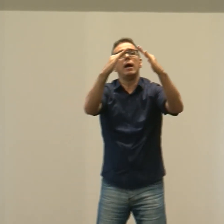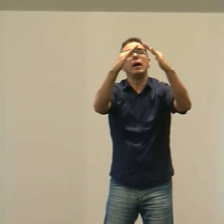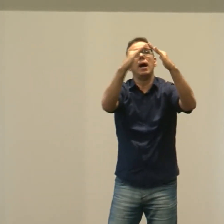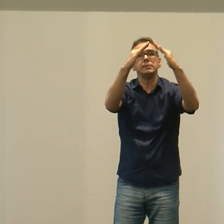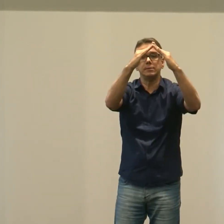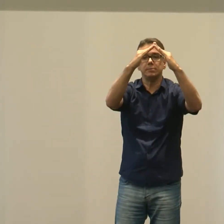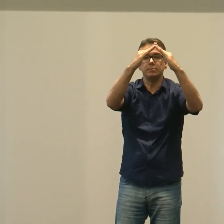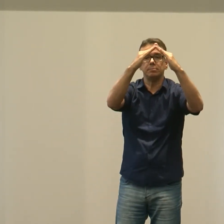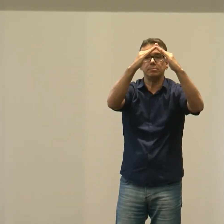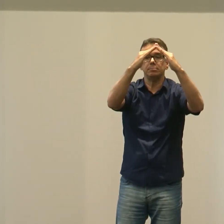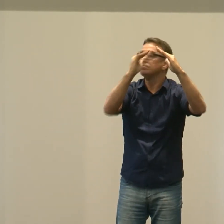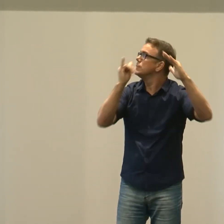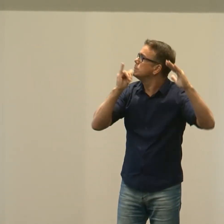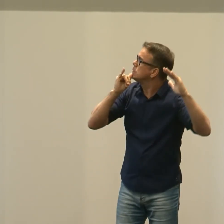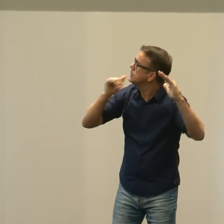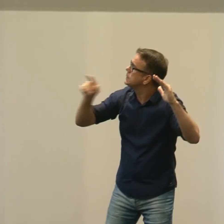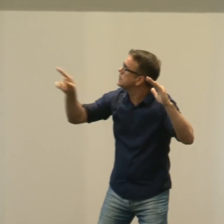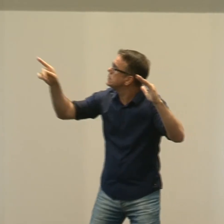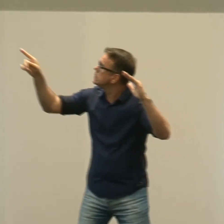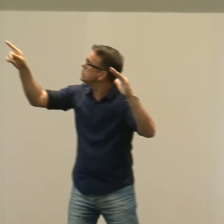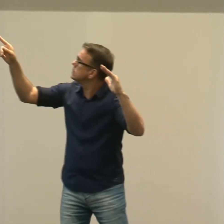como por exemplo, esse sinal.